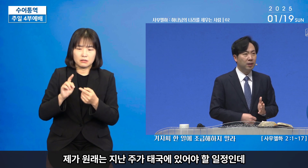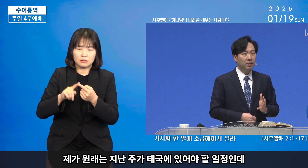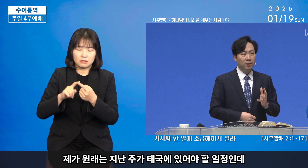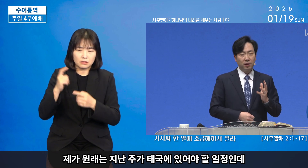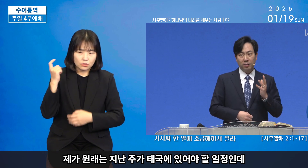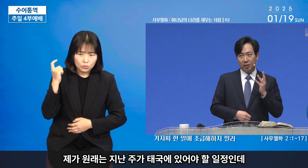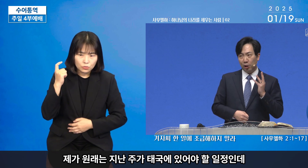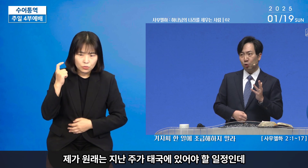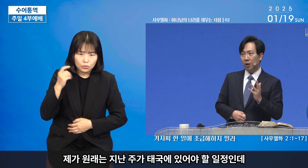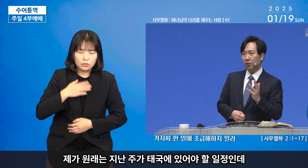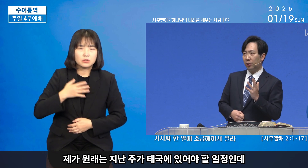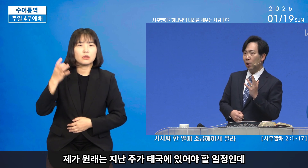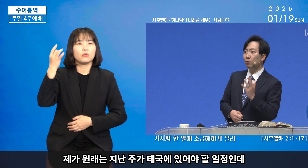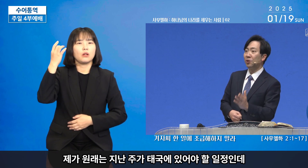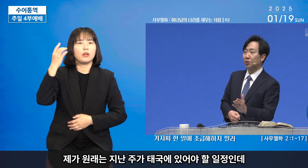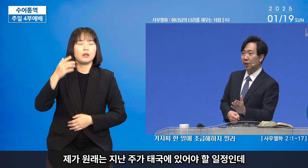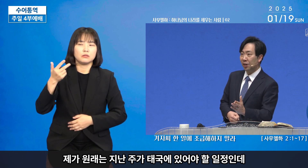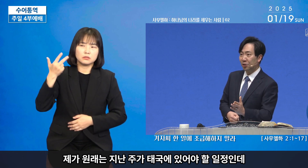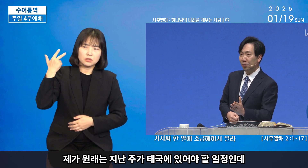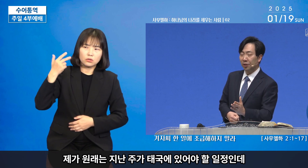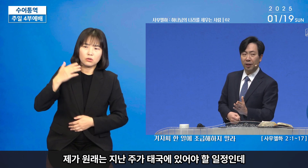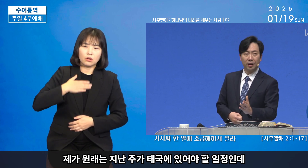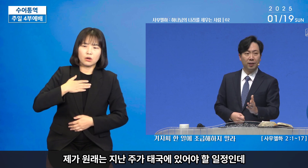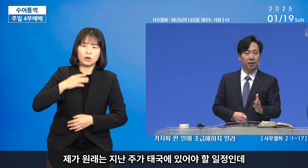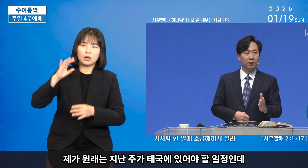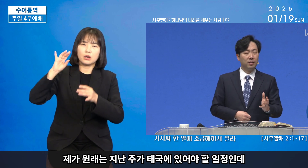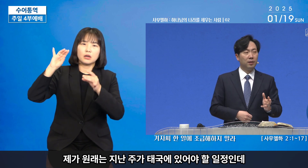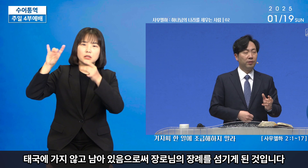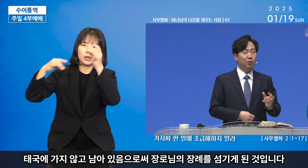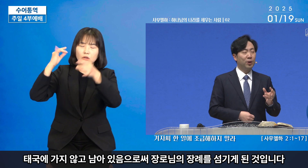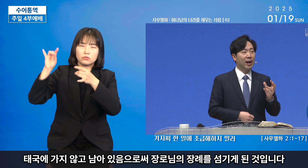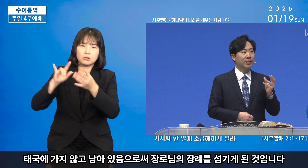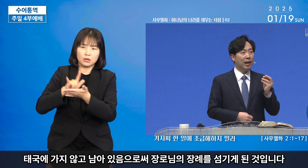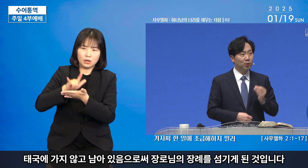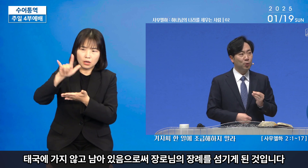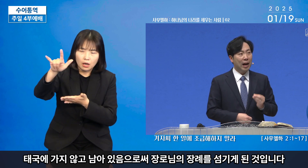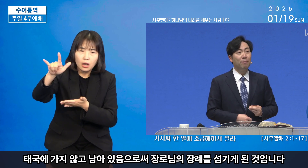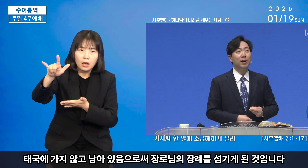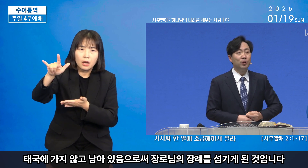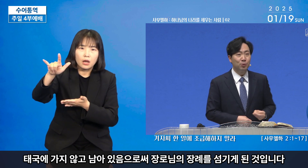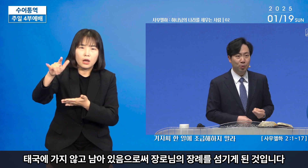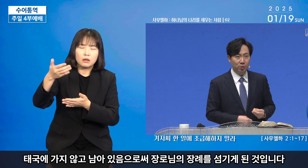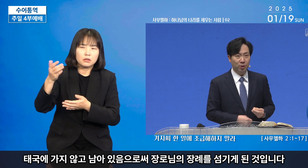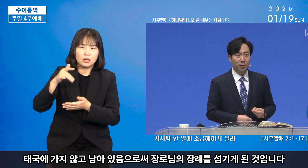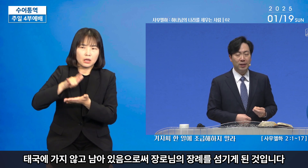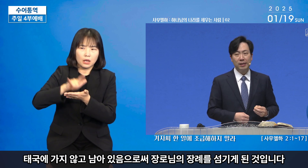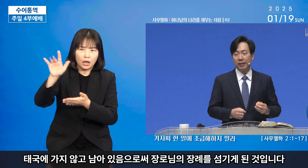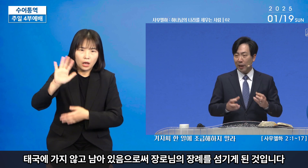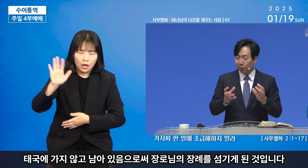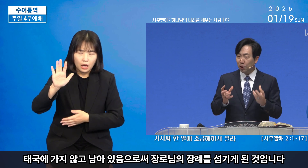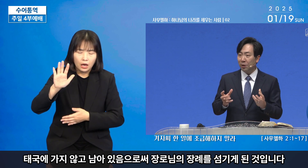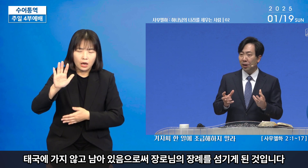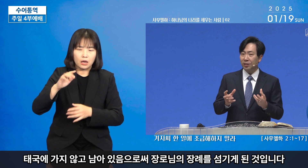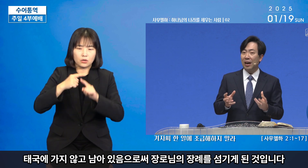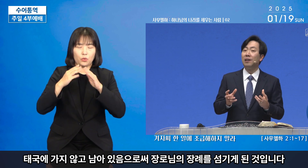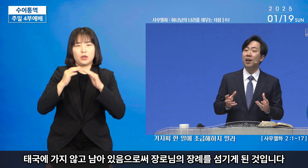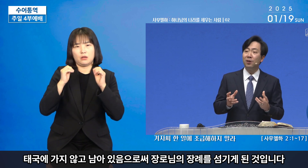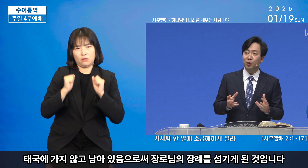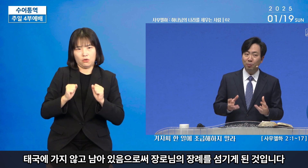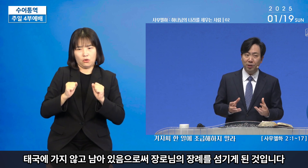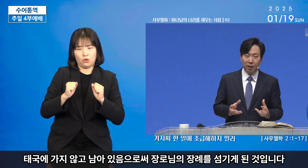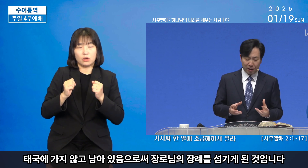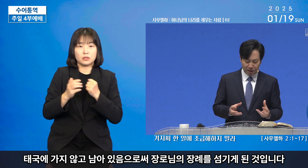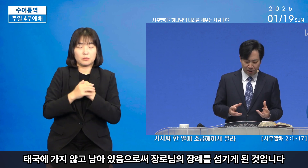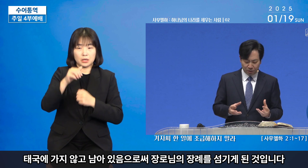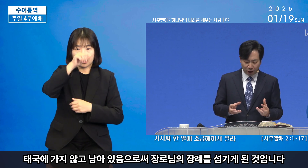원래는 지난주가 태국에 있어야 할 일정인데 태국에 가지 않고 남아 있음으로써 장로님의